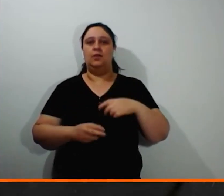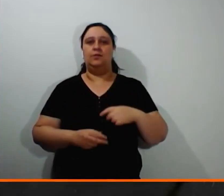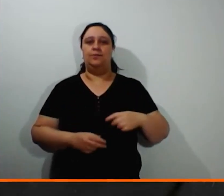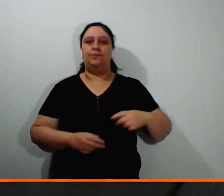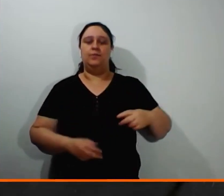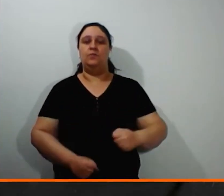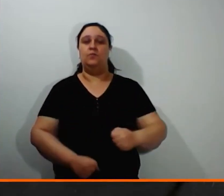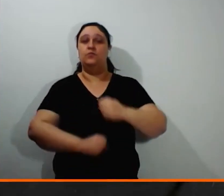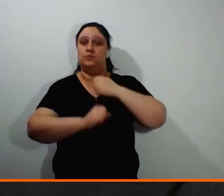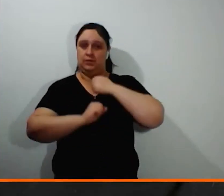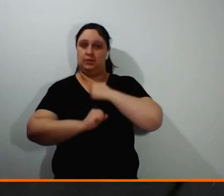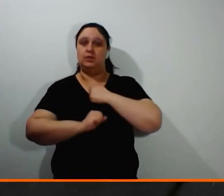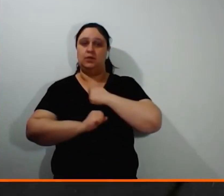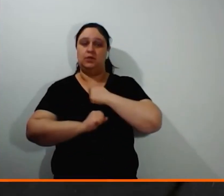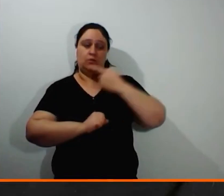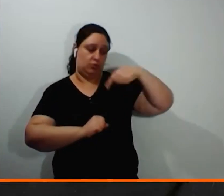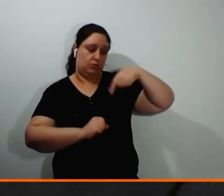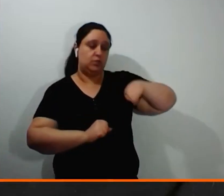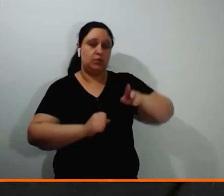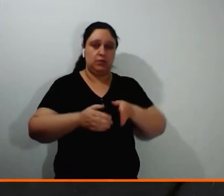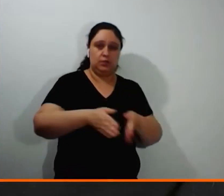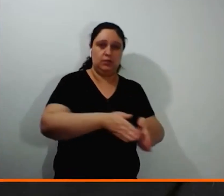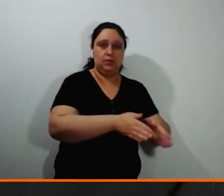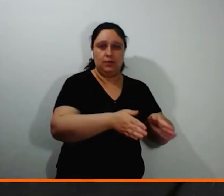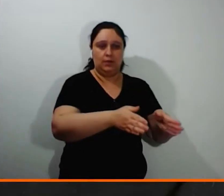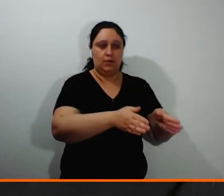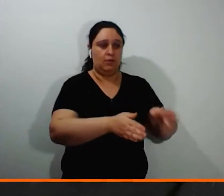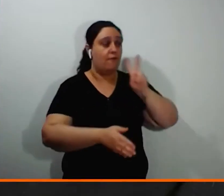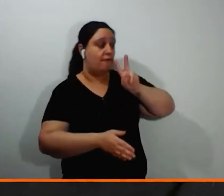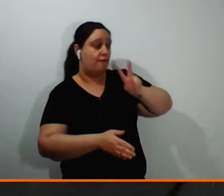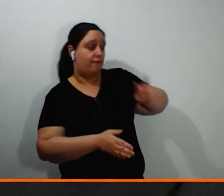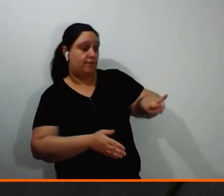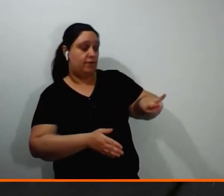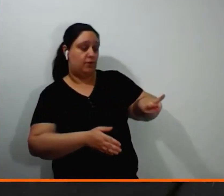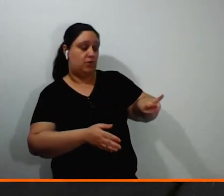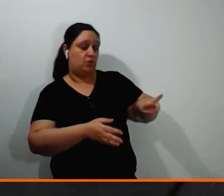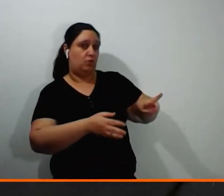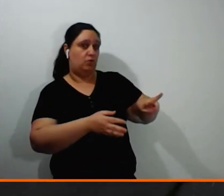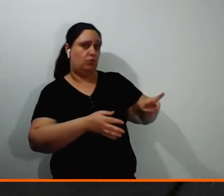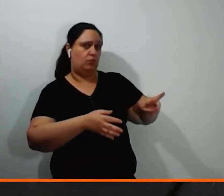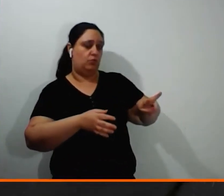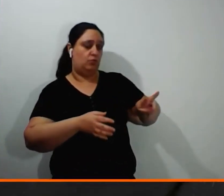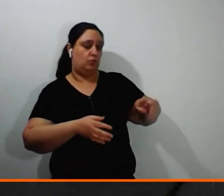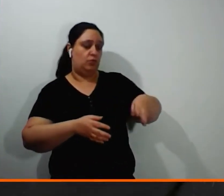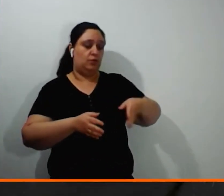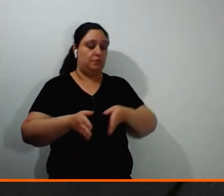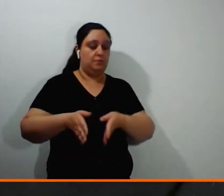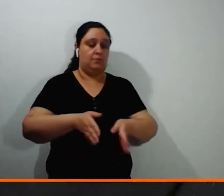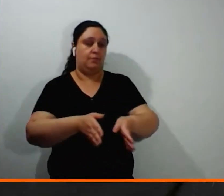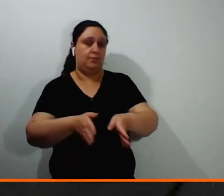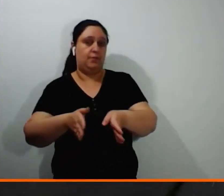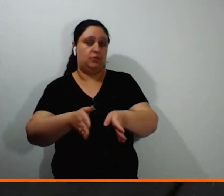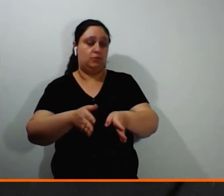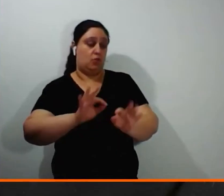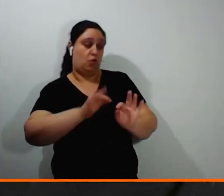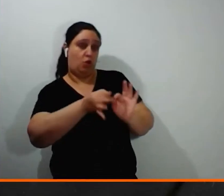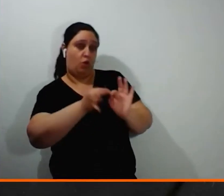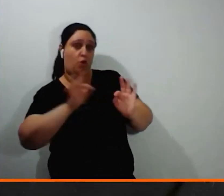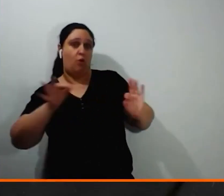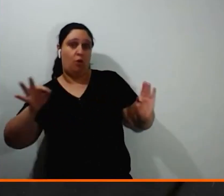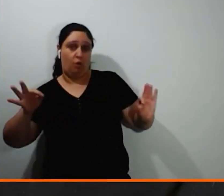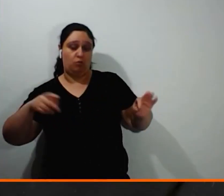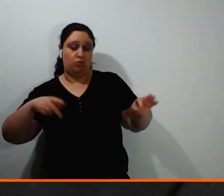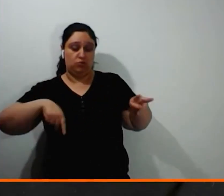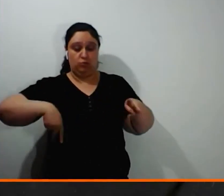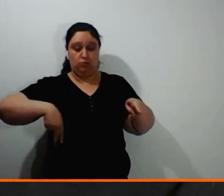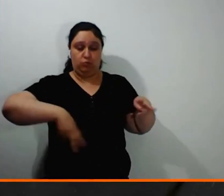caminho, e vendo, passou de largo. Passou de largo significa, passou longe, né? Não queria nem se aproximar.